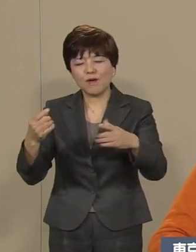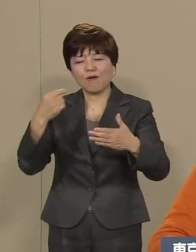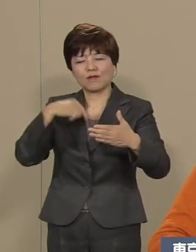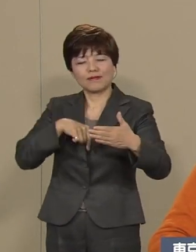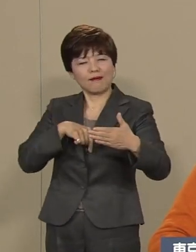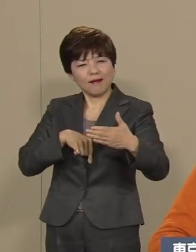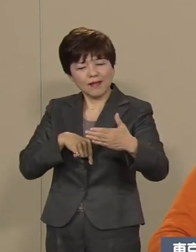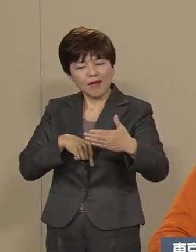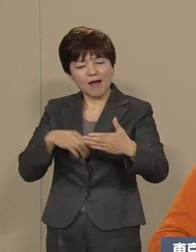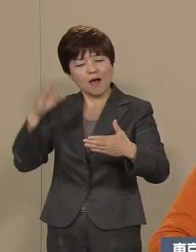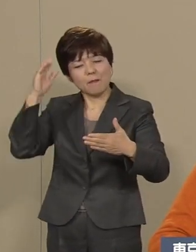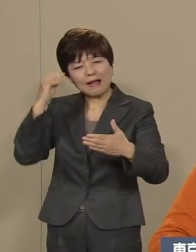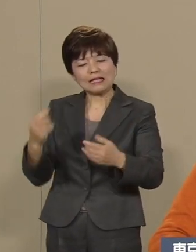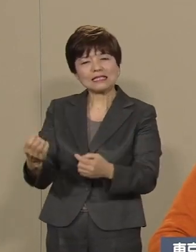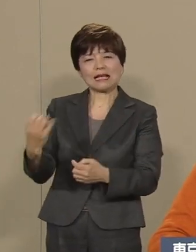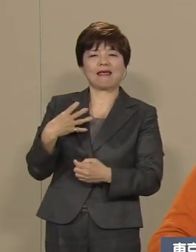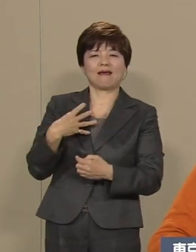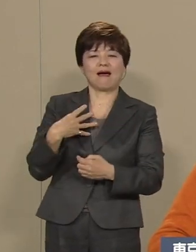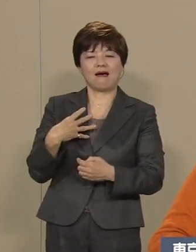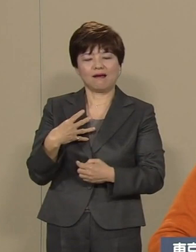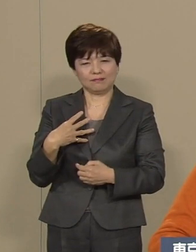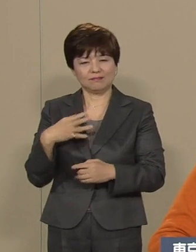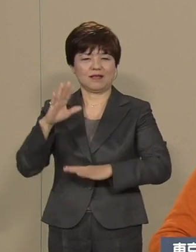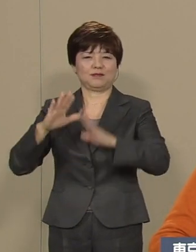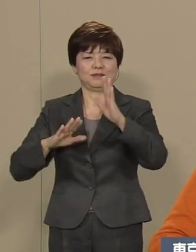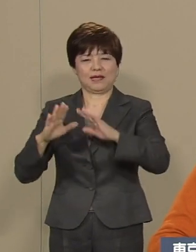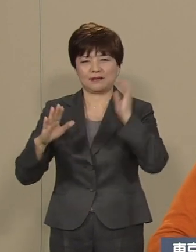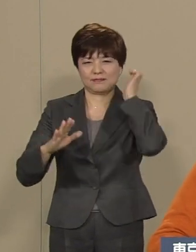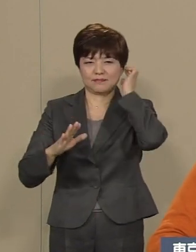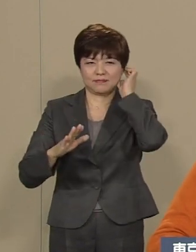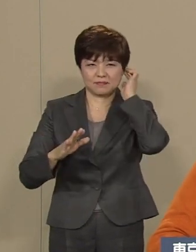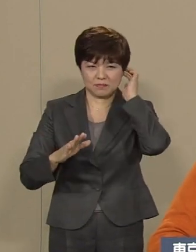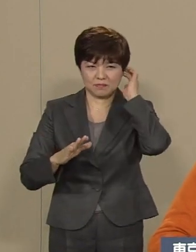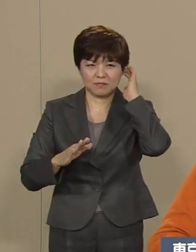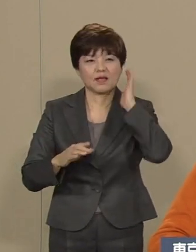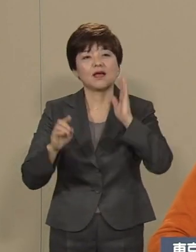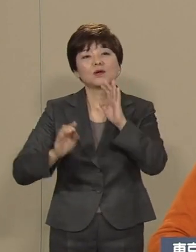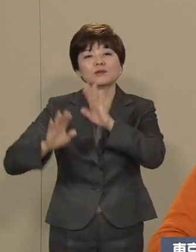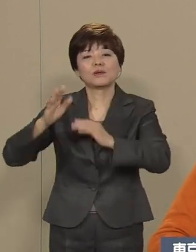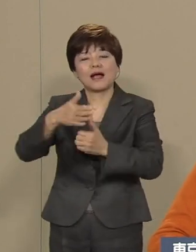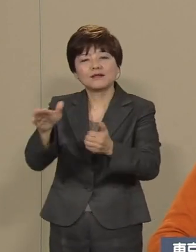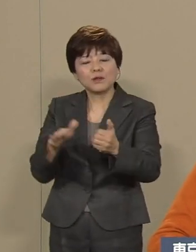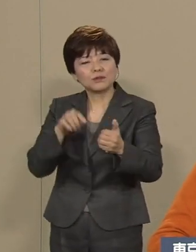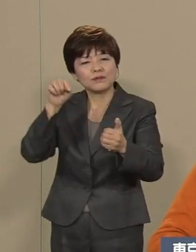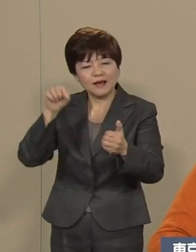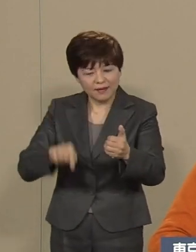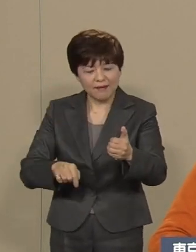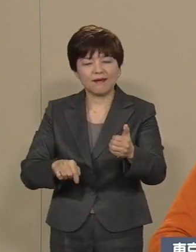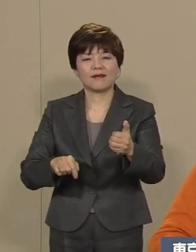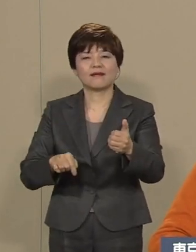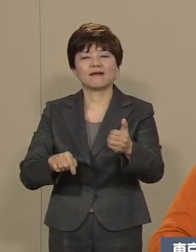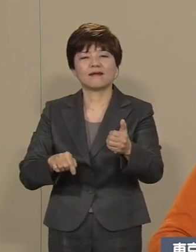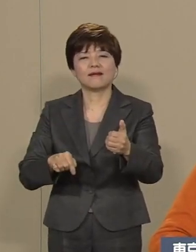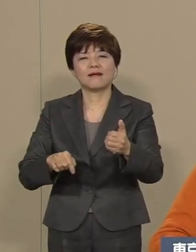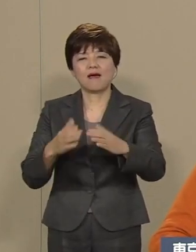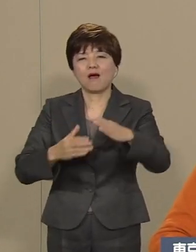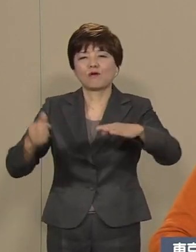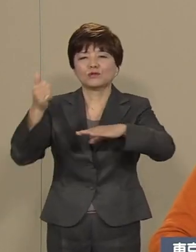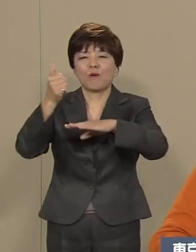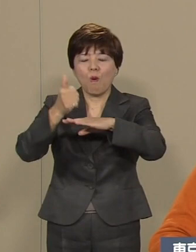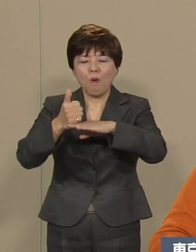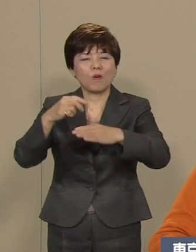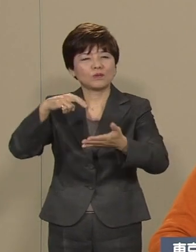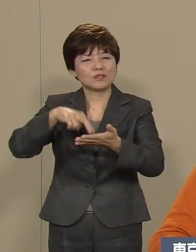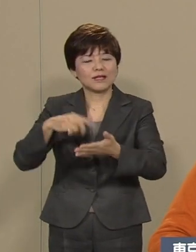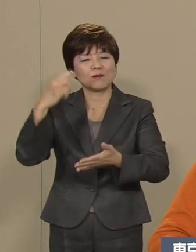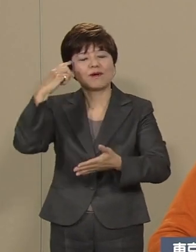た状態でした相手は空日前大承認その環境家の中で国としての考え